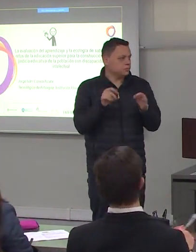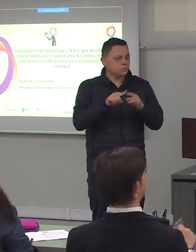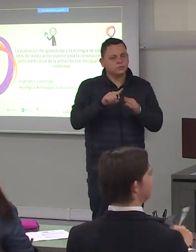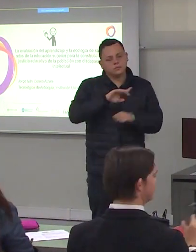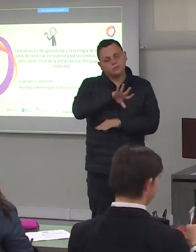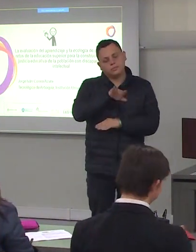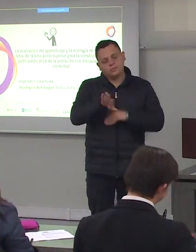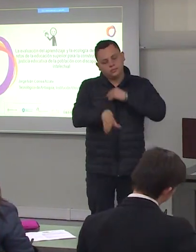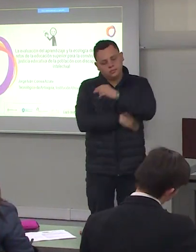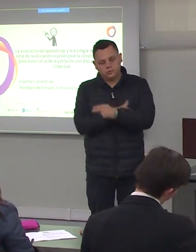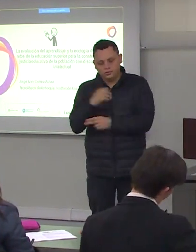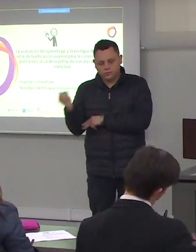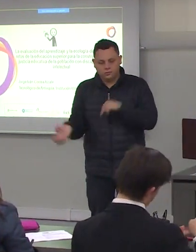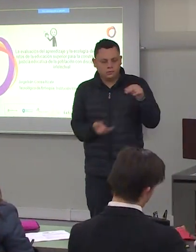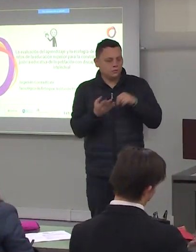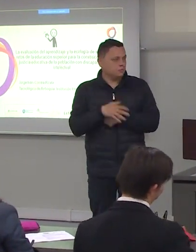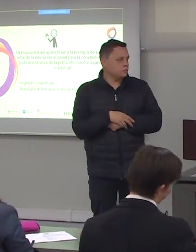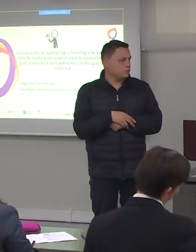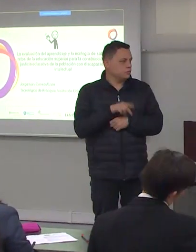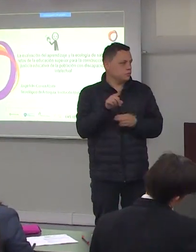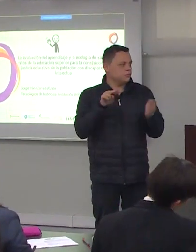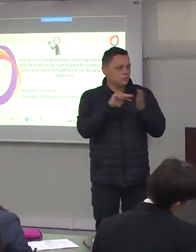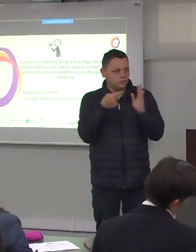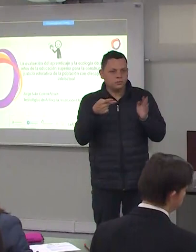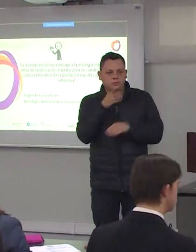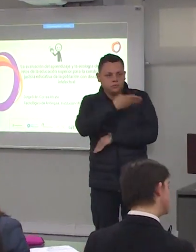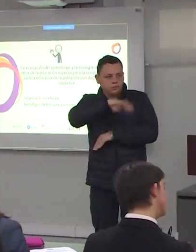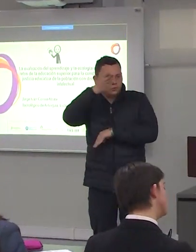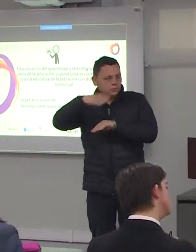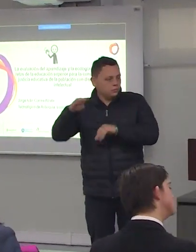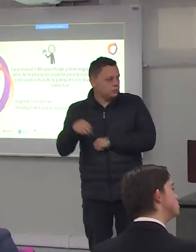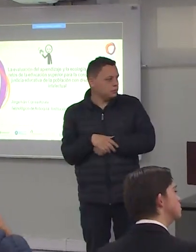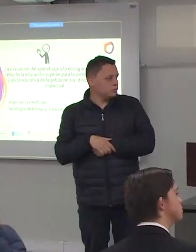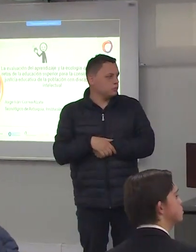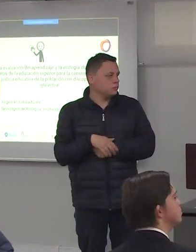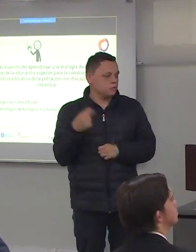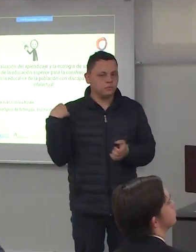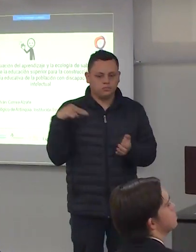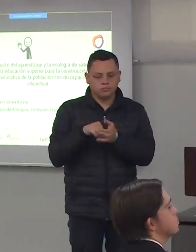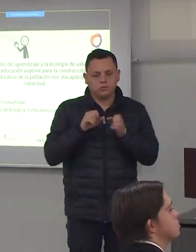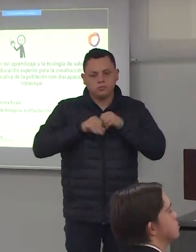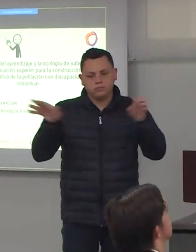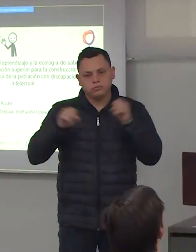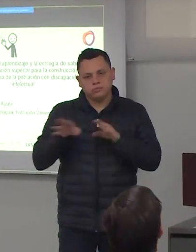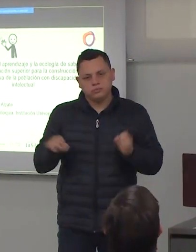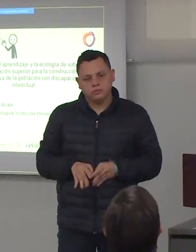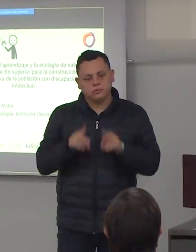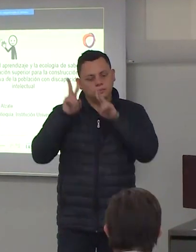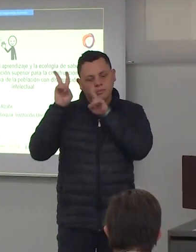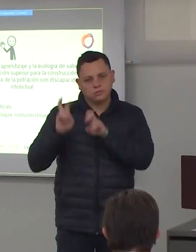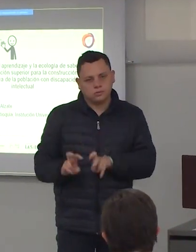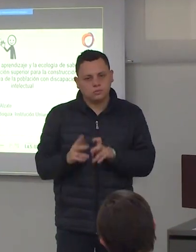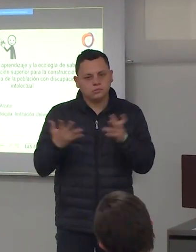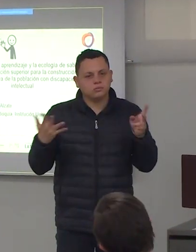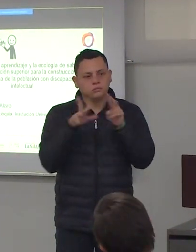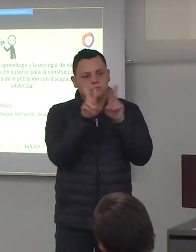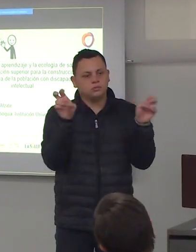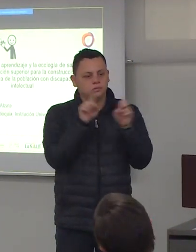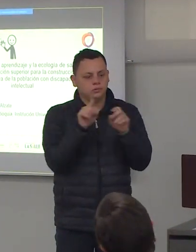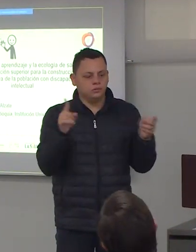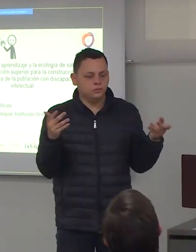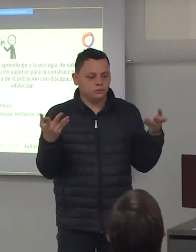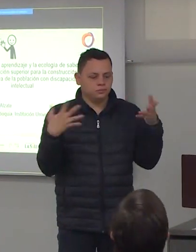del Ministerio de Educación Nacional Tecnológico de Antioquia, autor de varias publicaciones e investigaciones en los temas de